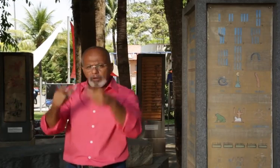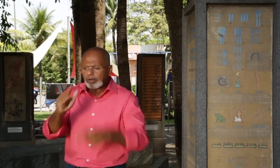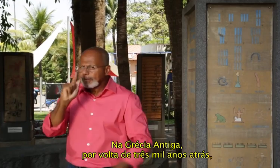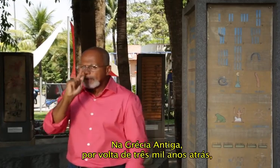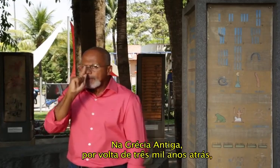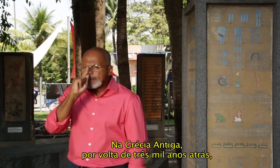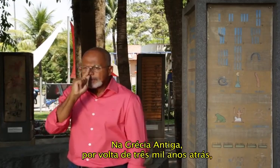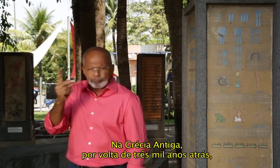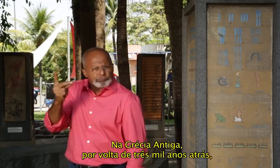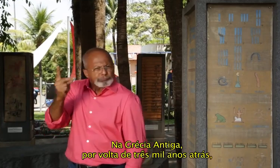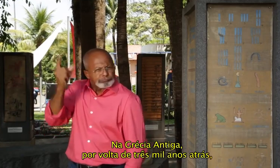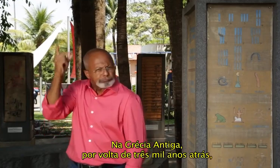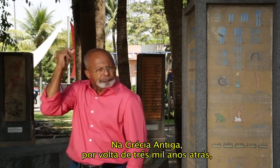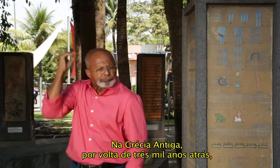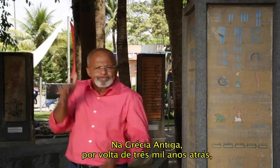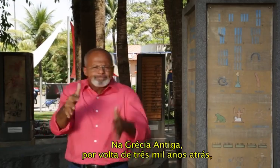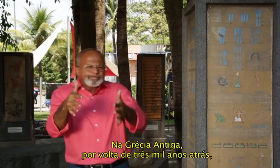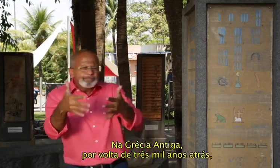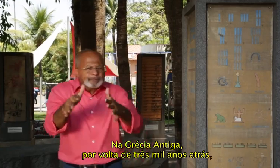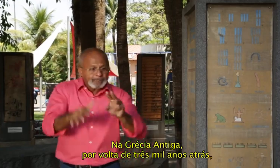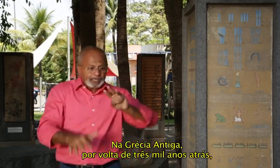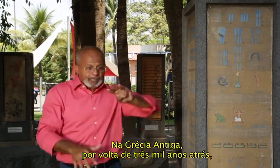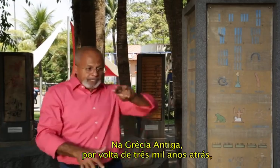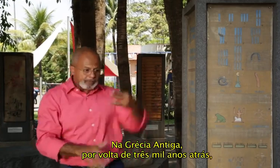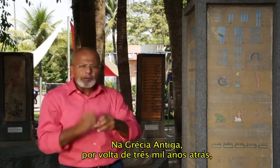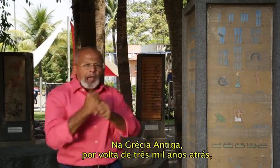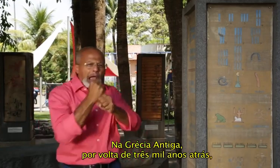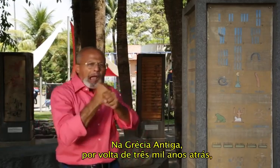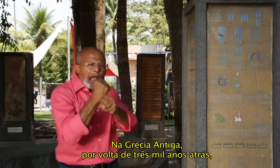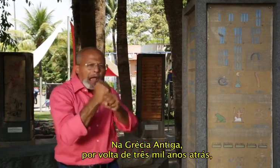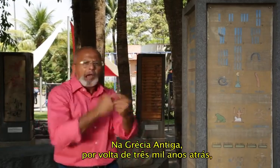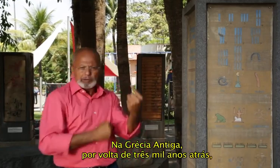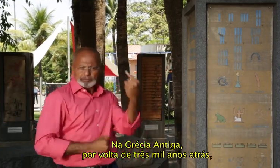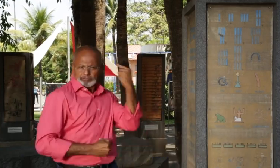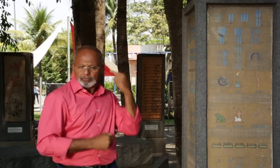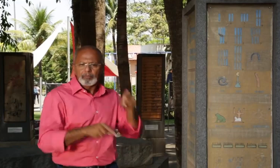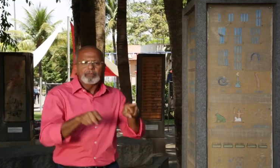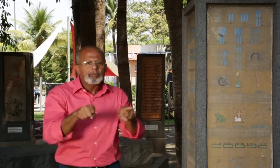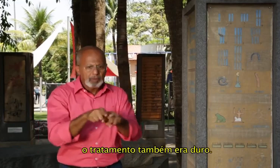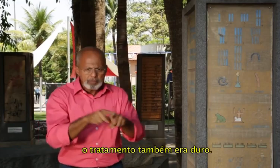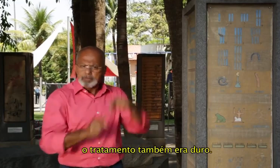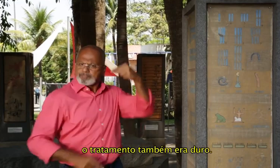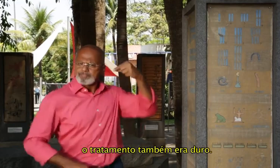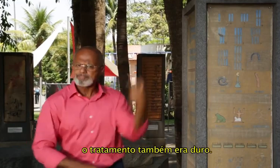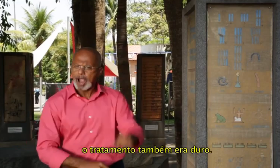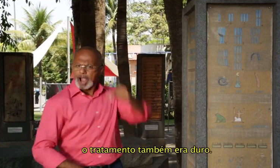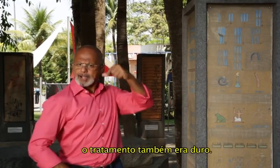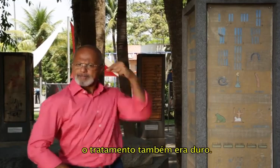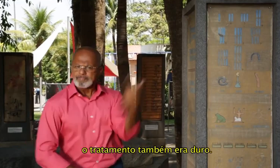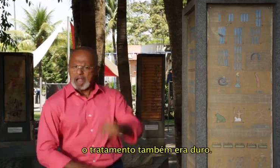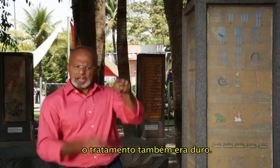Na Grécia Antiga, por volta de 3.000 anos atrás, o tratamento também era